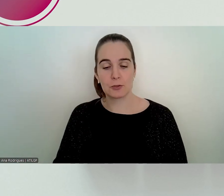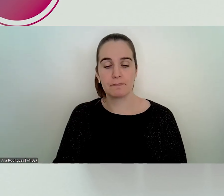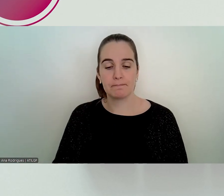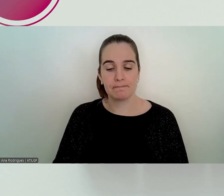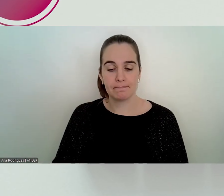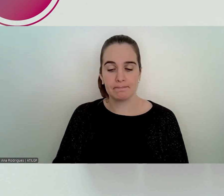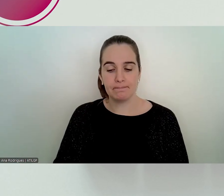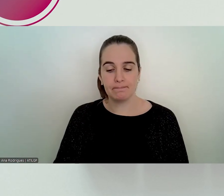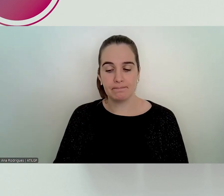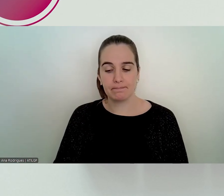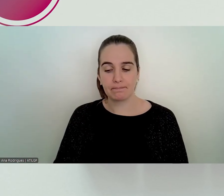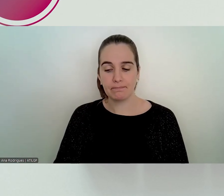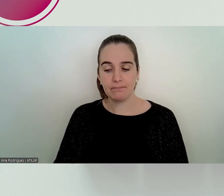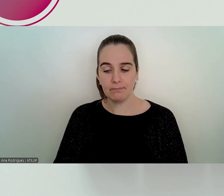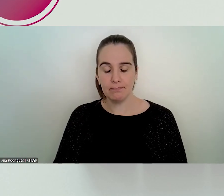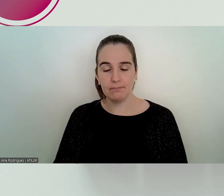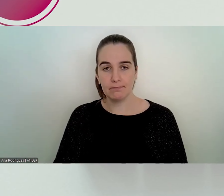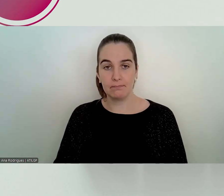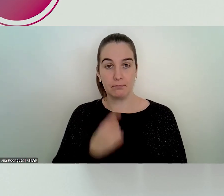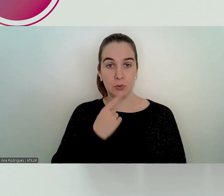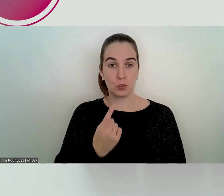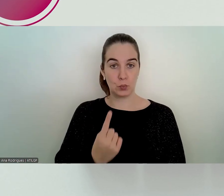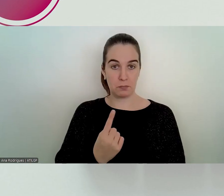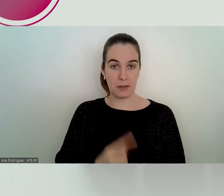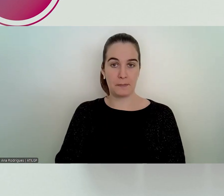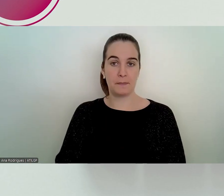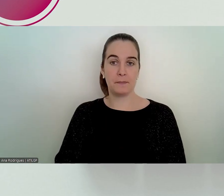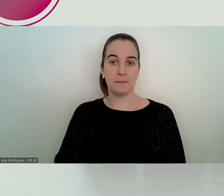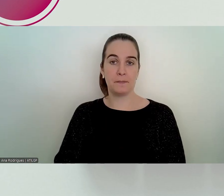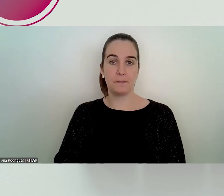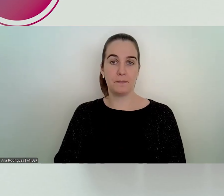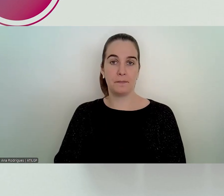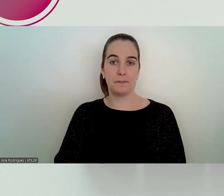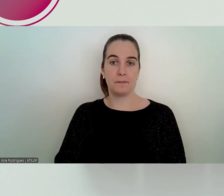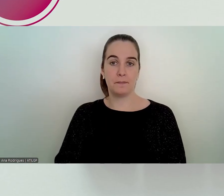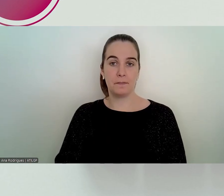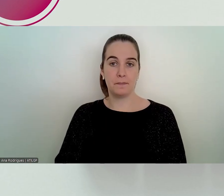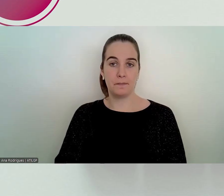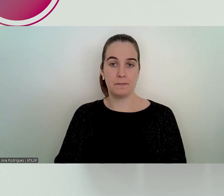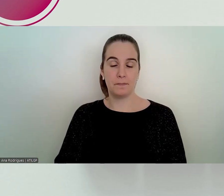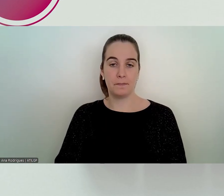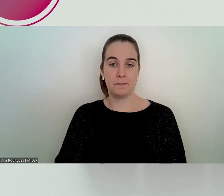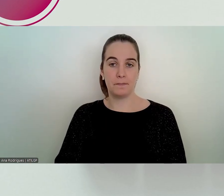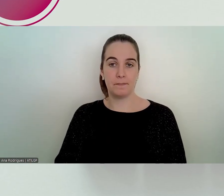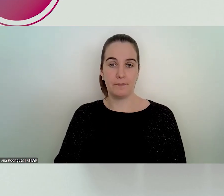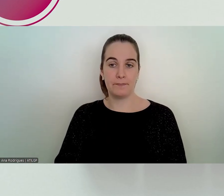participantes. Uma das questões é a seguinte: